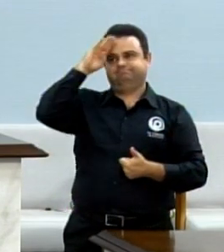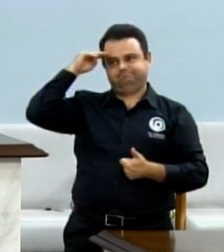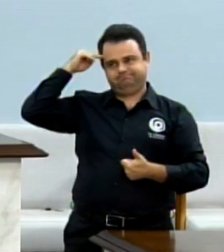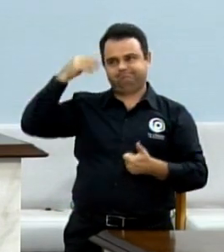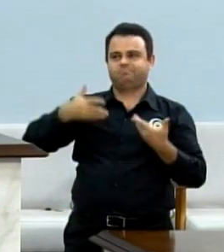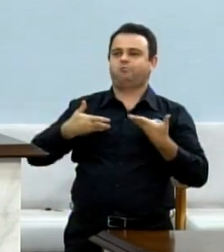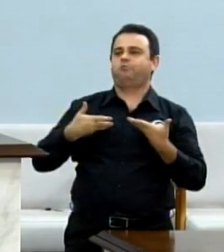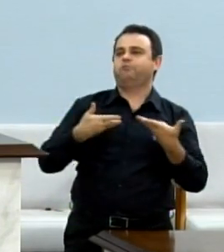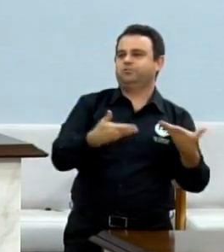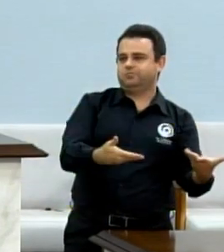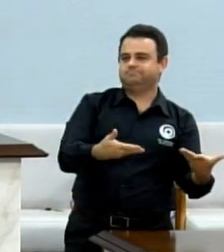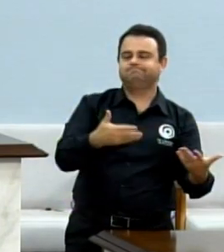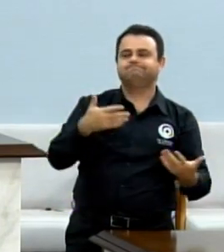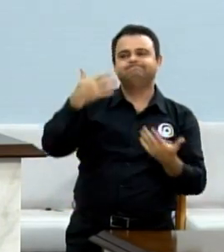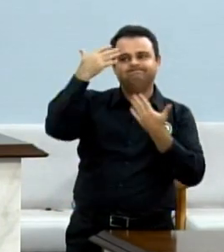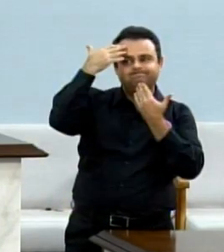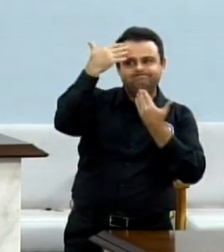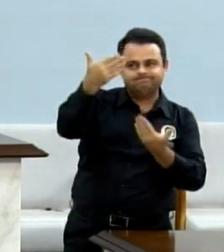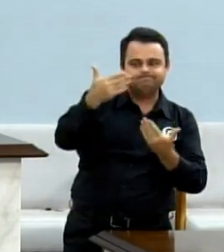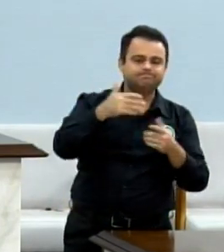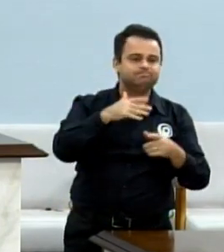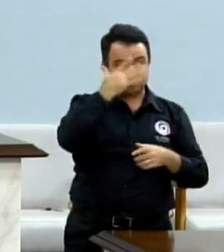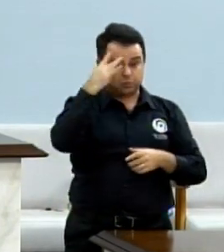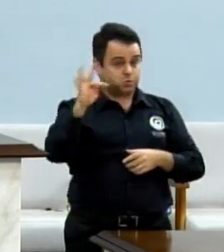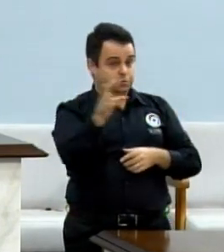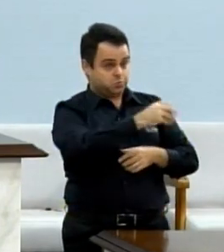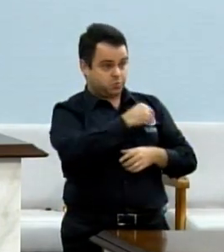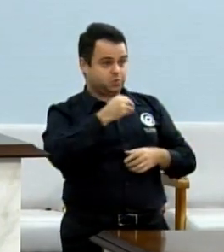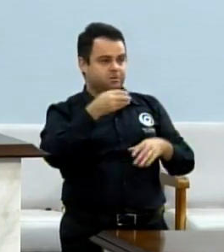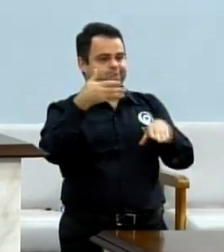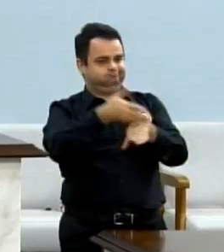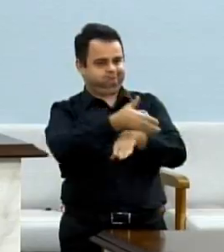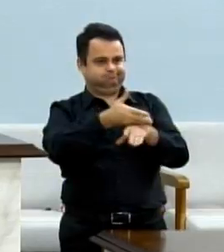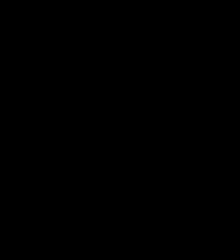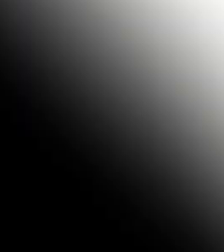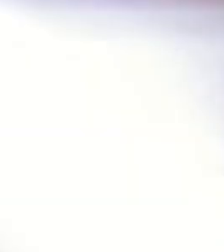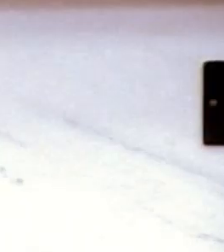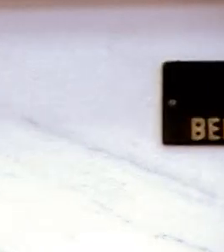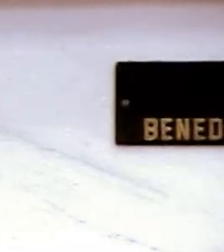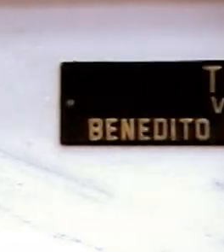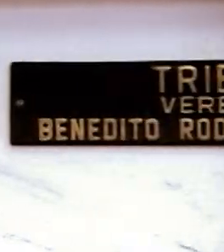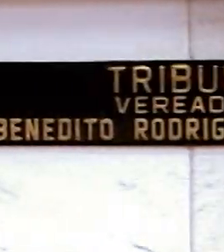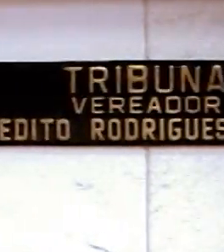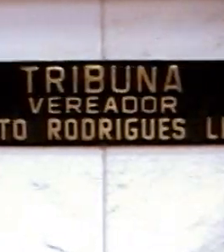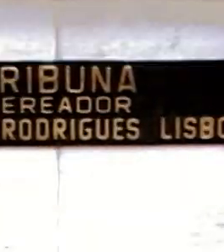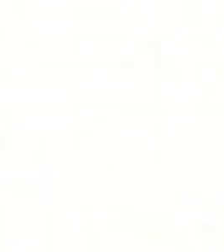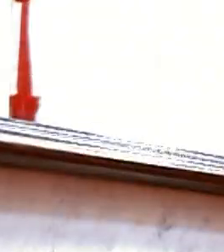obrigada pelo espaço aqui na tribuna. Agradeço a todos na presença aqui do nosso presidente.